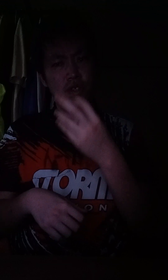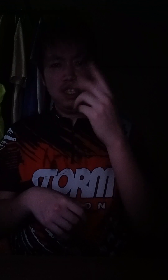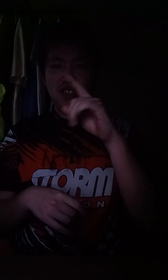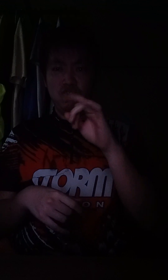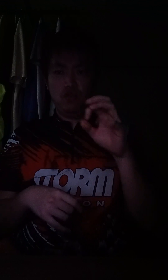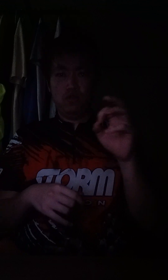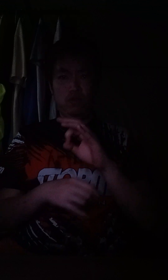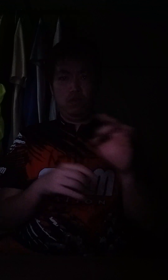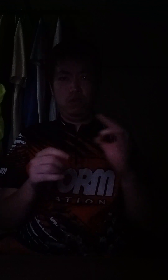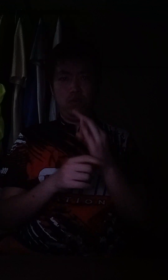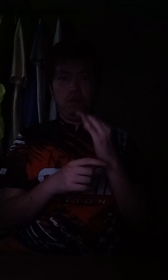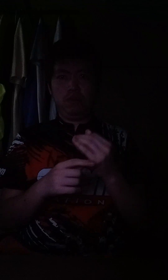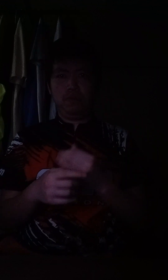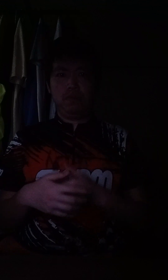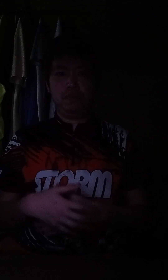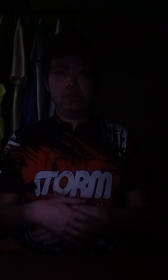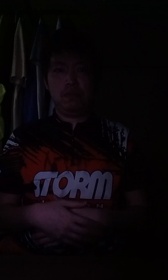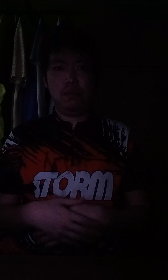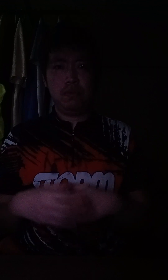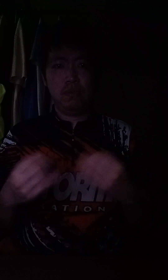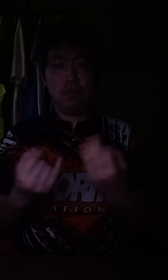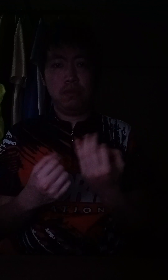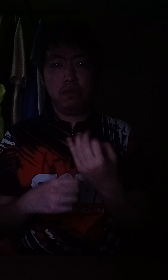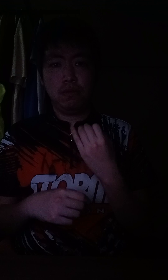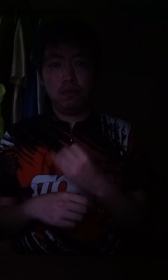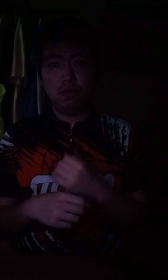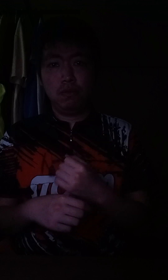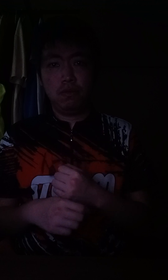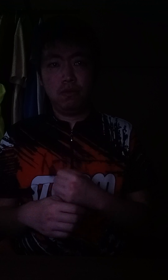그러고 그때는 지가 알아서 해야 되는데